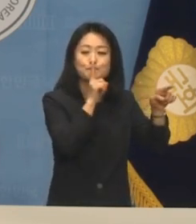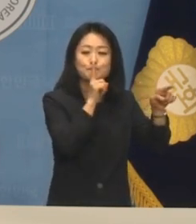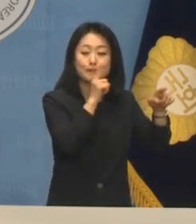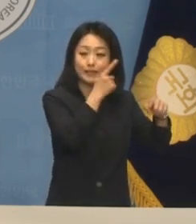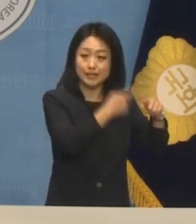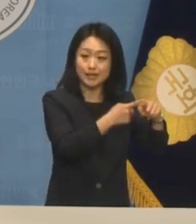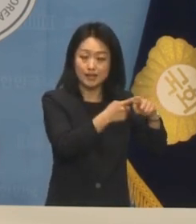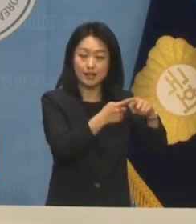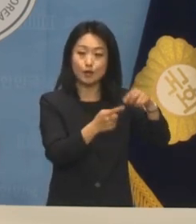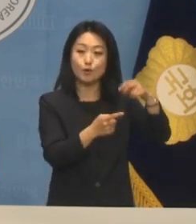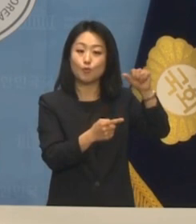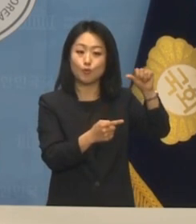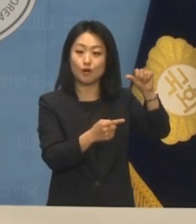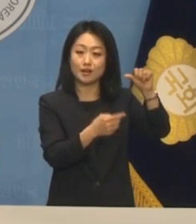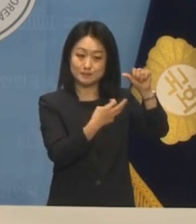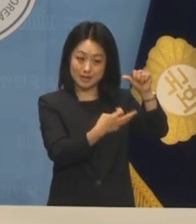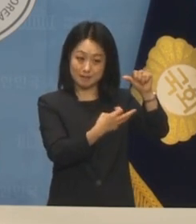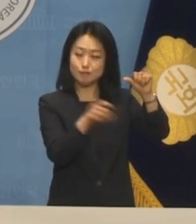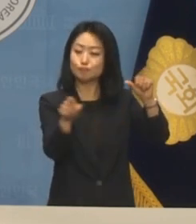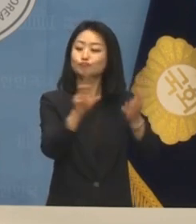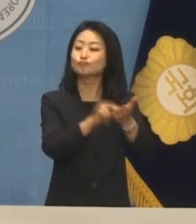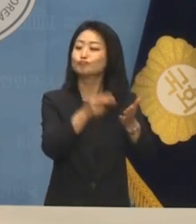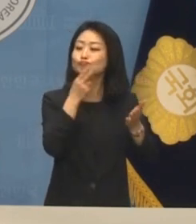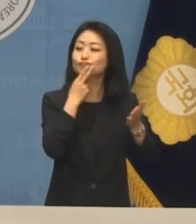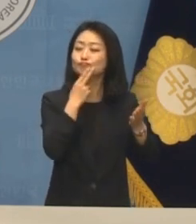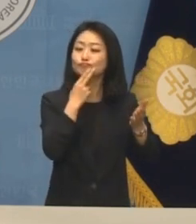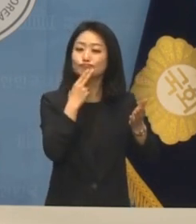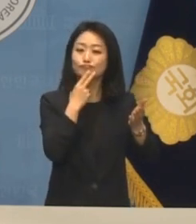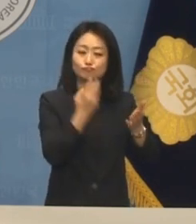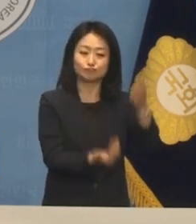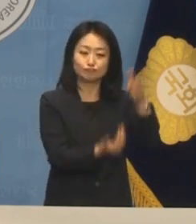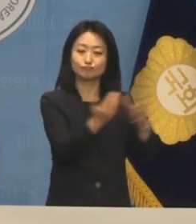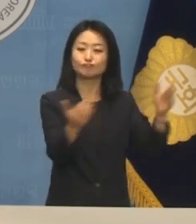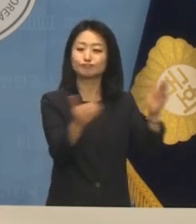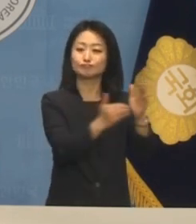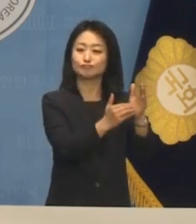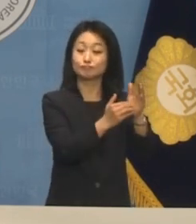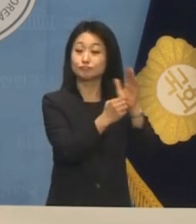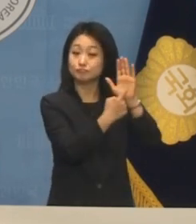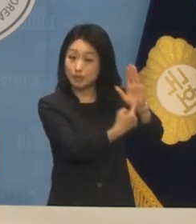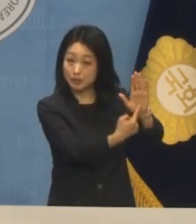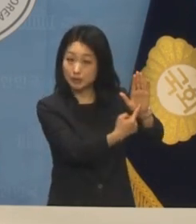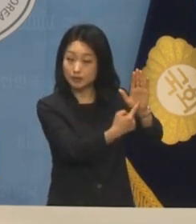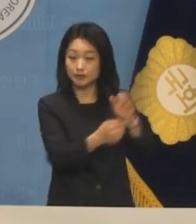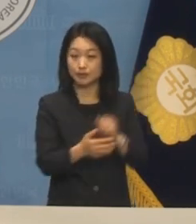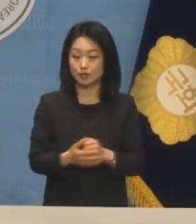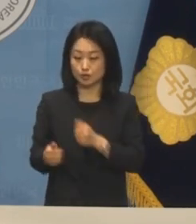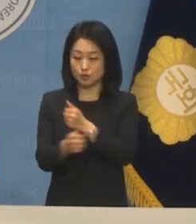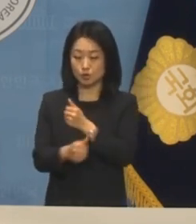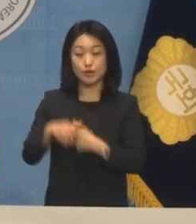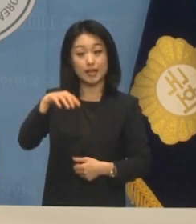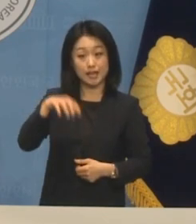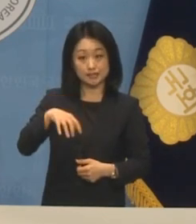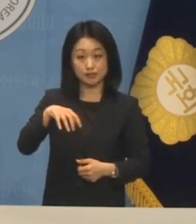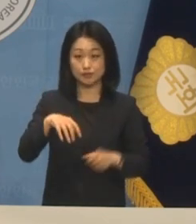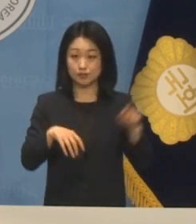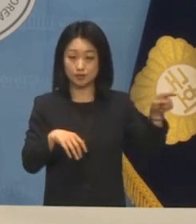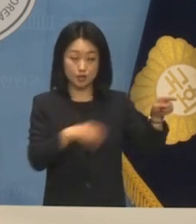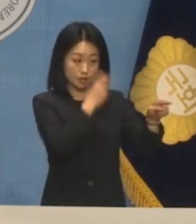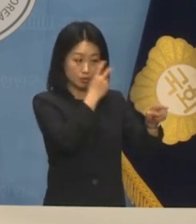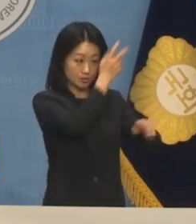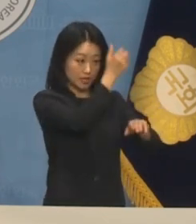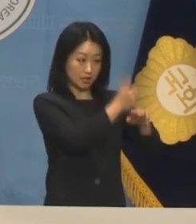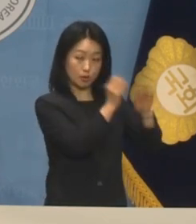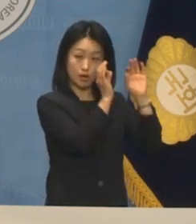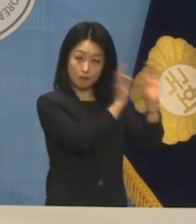13일 위반 사항이 없었던 것으로 확인되어 종결 처리했다고 밝혔습니다. 이에 우리 위원회는 권익위의 조사 결과에